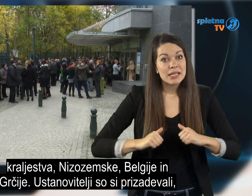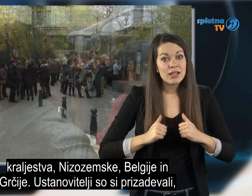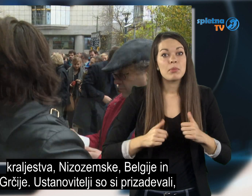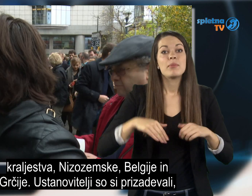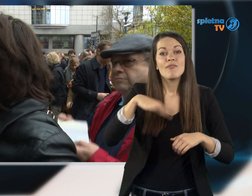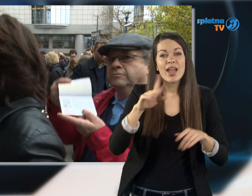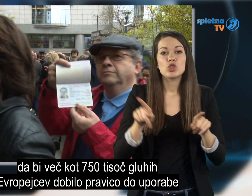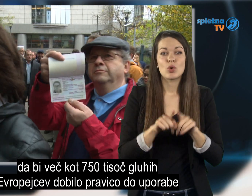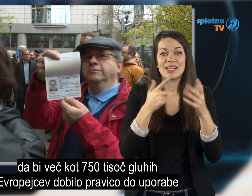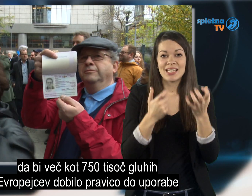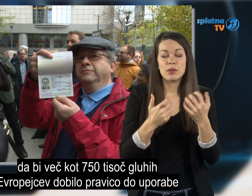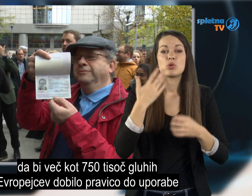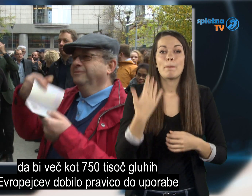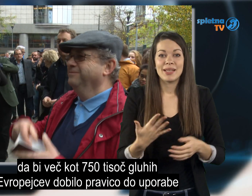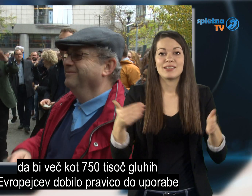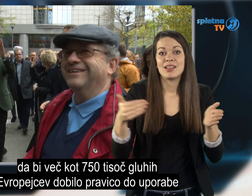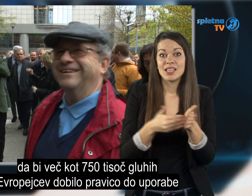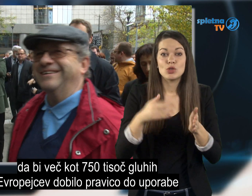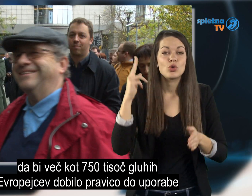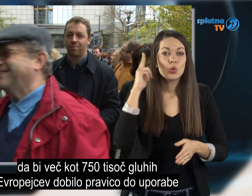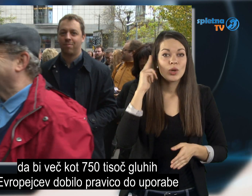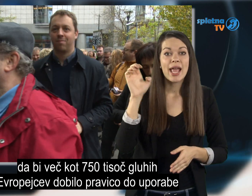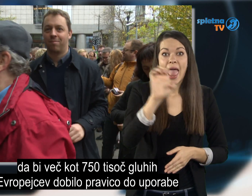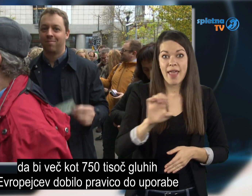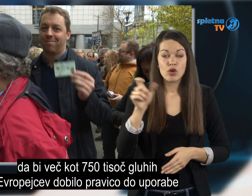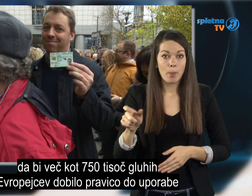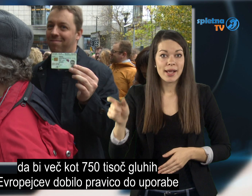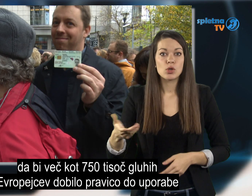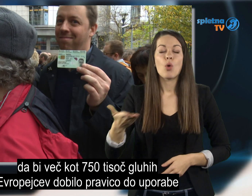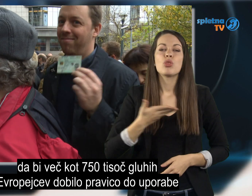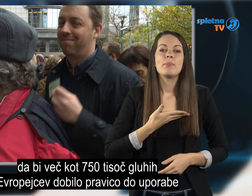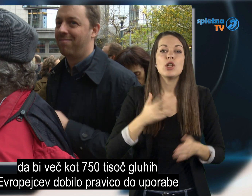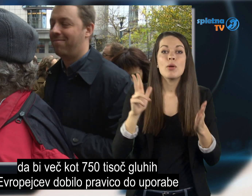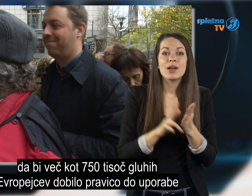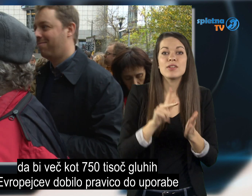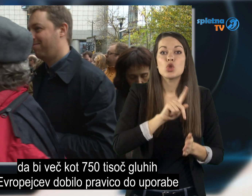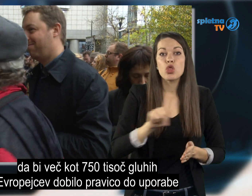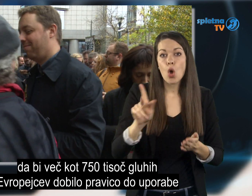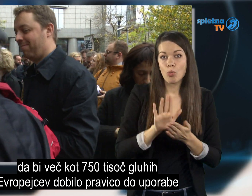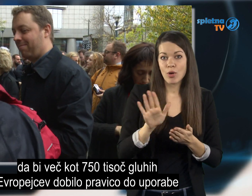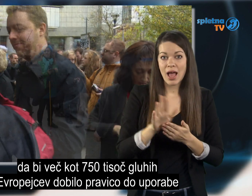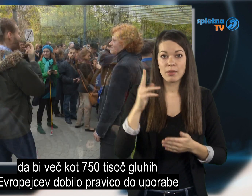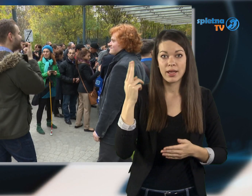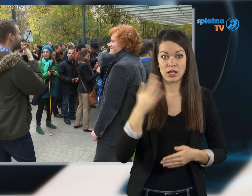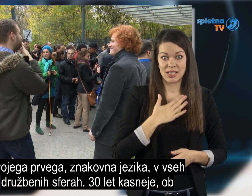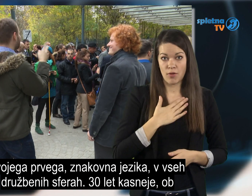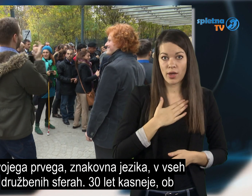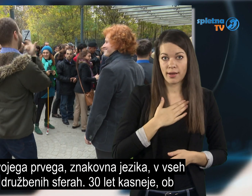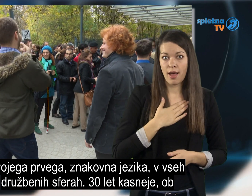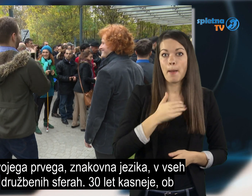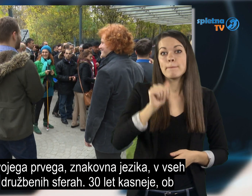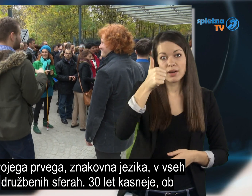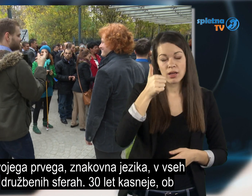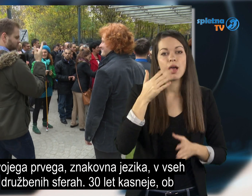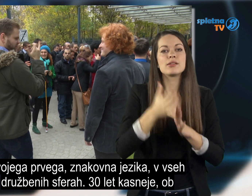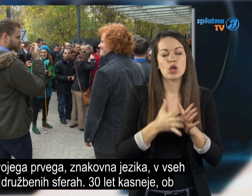Ustanovitelji so si prizadevali, da bi več kot 750 tisoč gluhih Evropejcev dobilo pravico do uporabe svojega